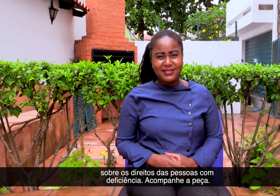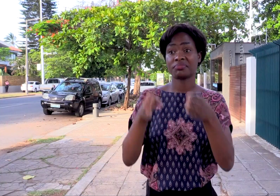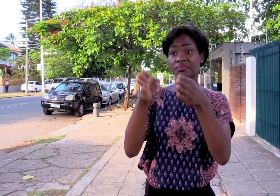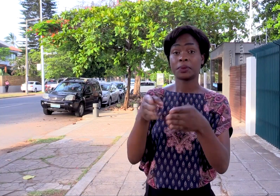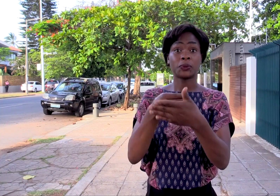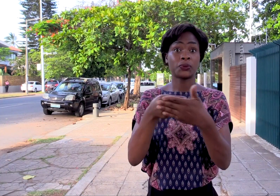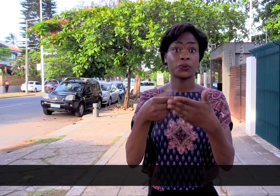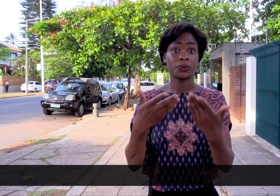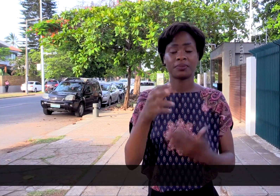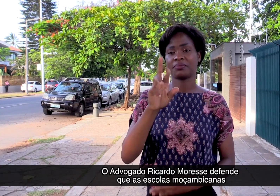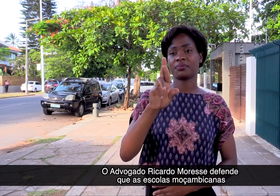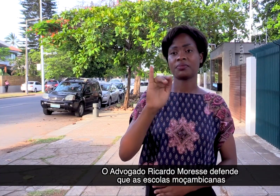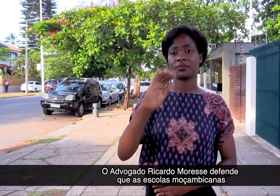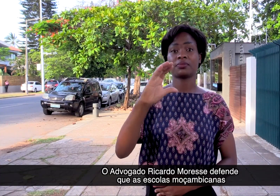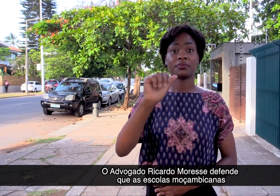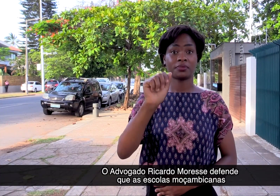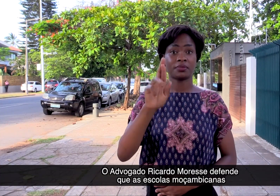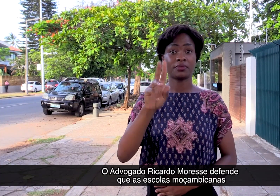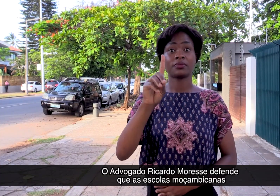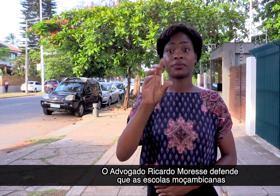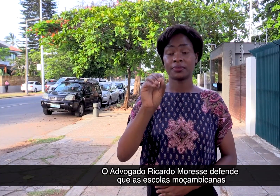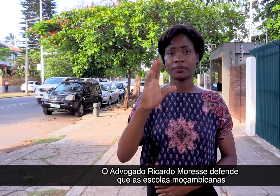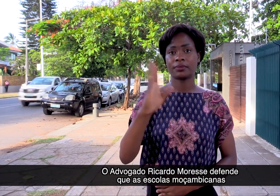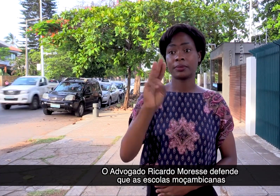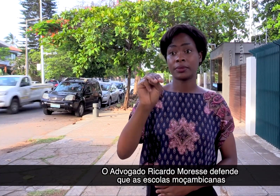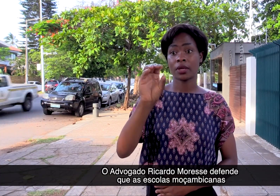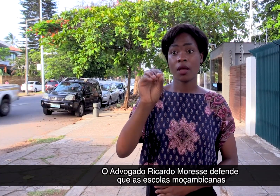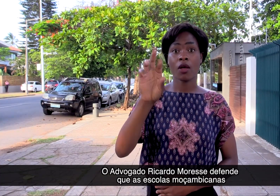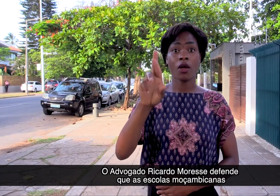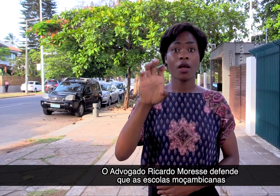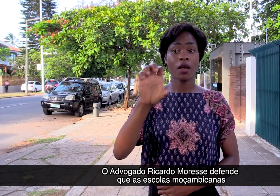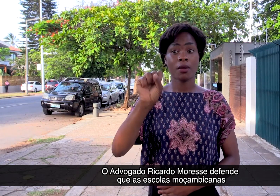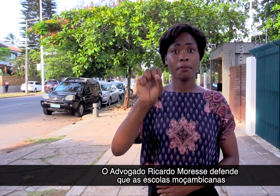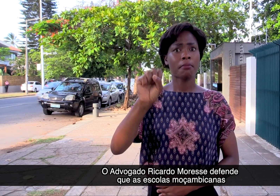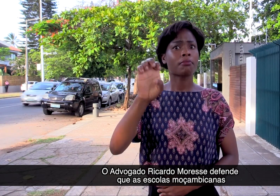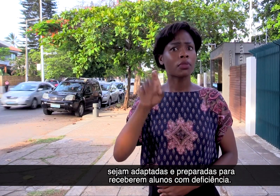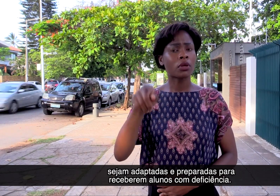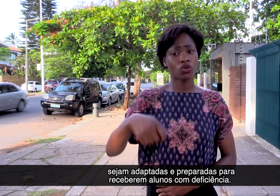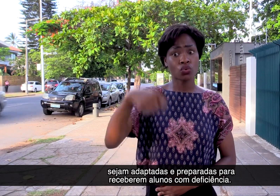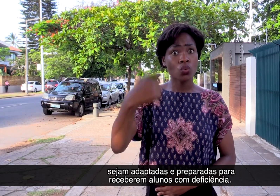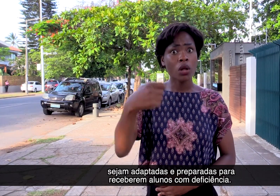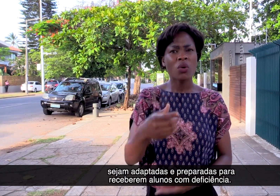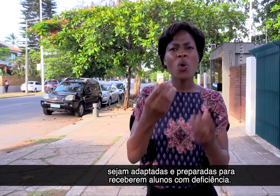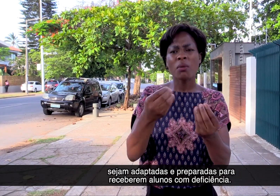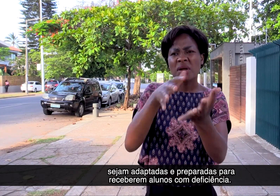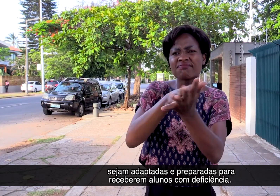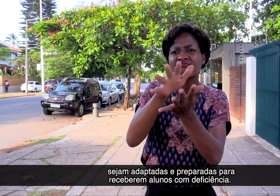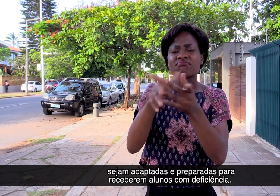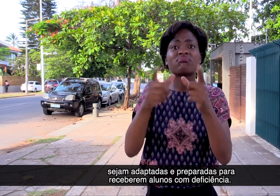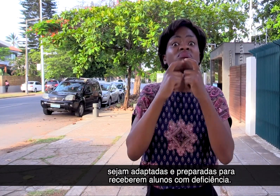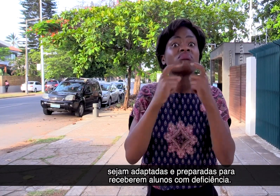peça. O advogado Ricardo Mouresse defende que as escolas moçambicanas sejam adaptadas